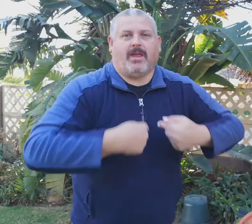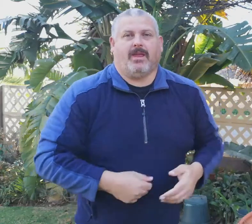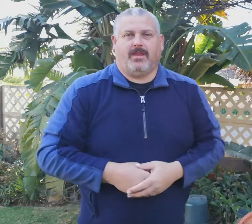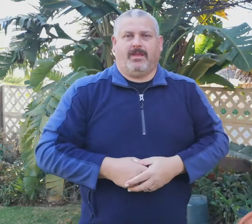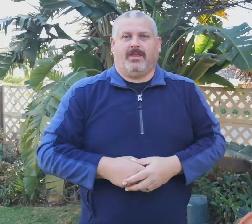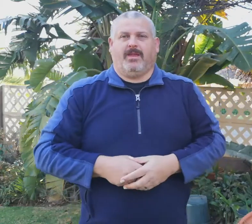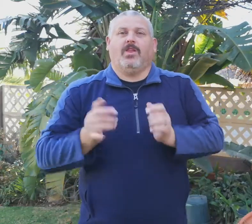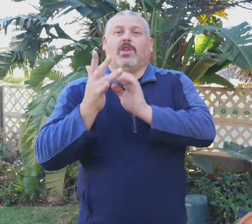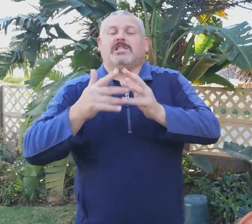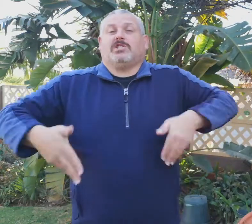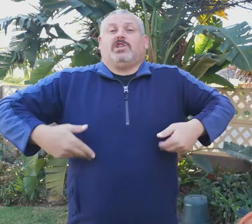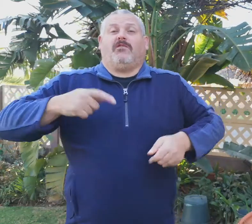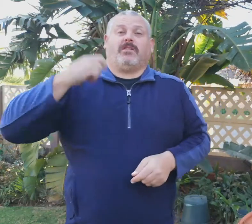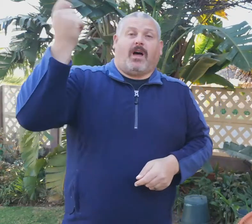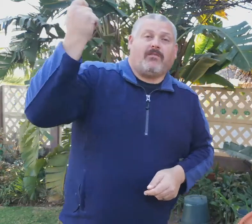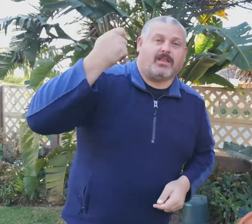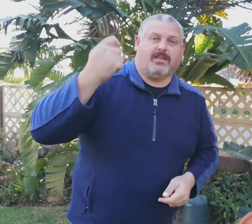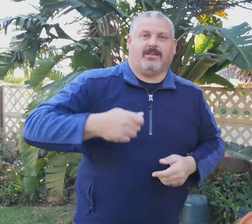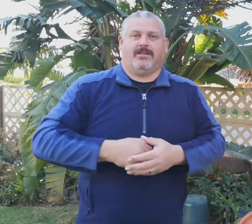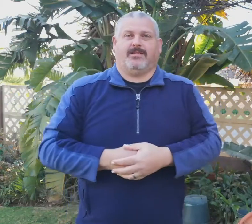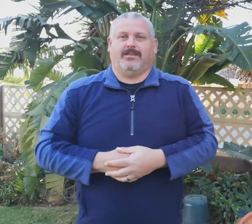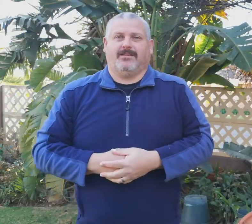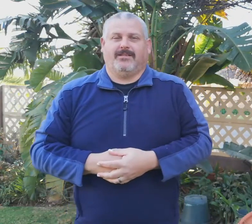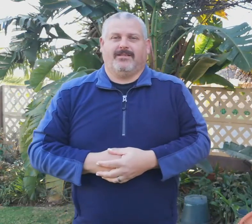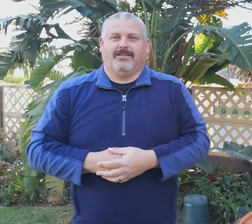my, Jesus, seun van David,